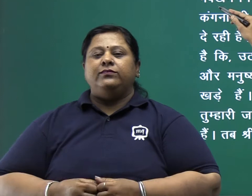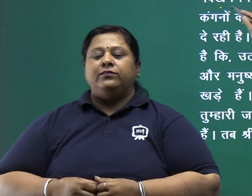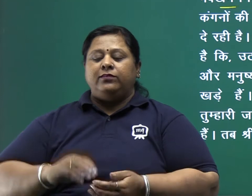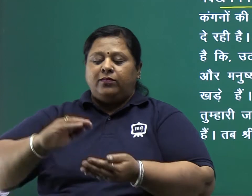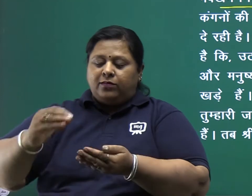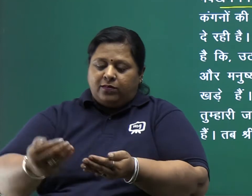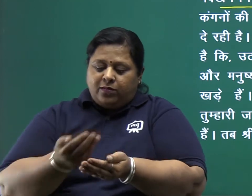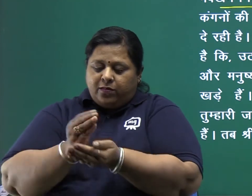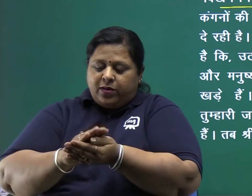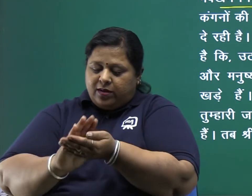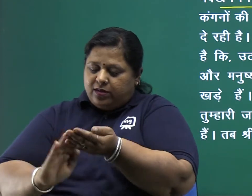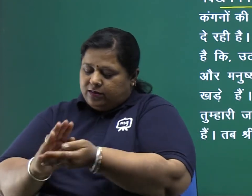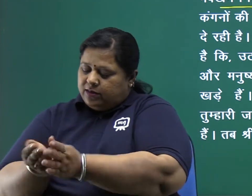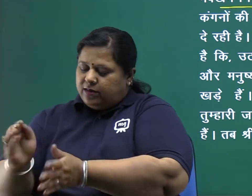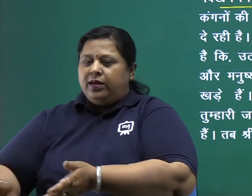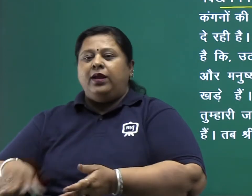मक्खन निकाल रही है।